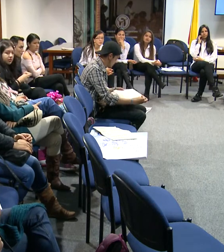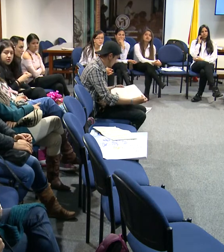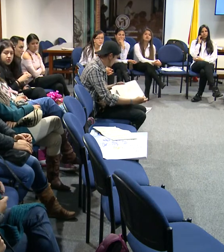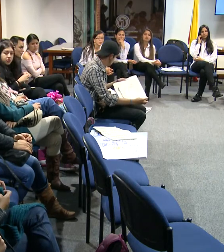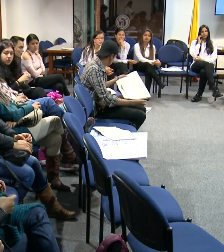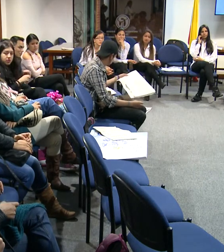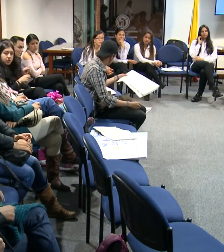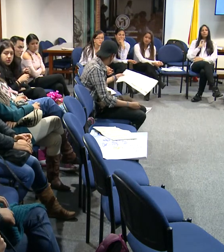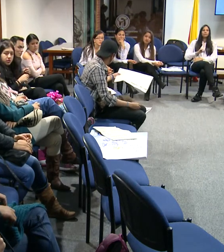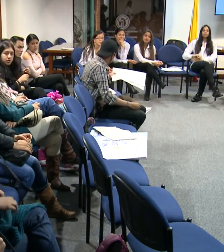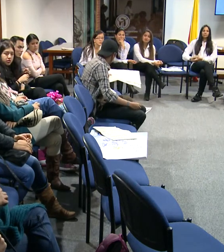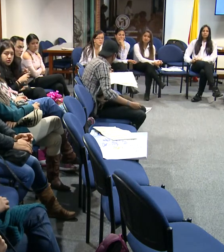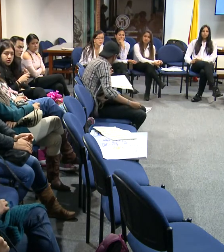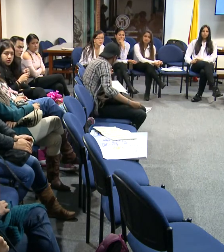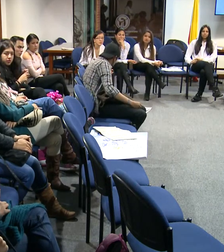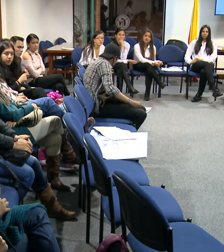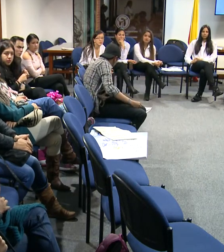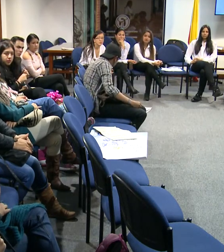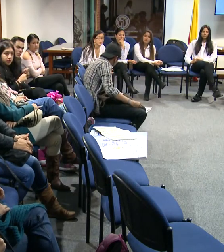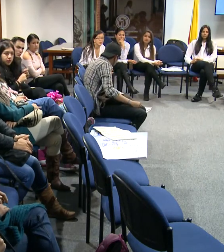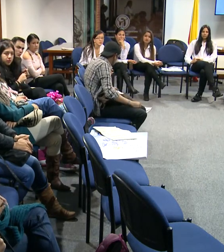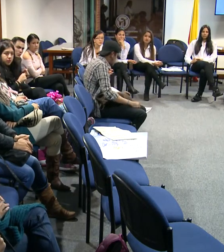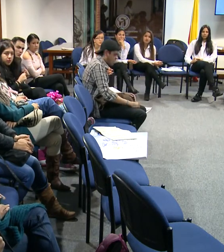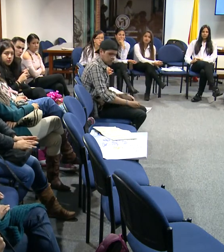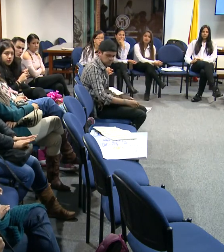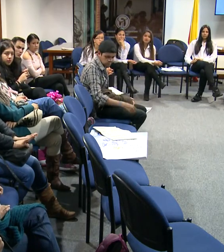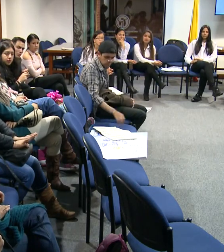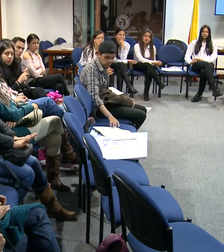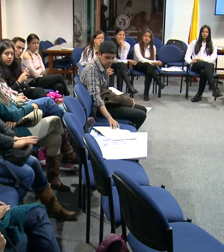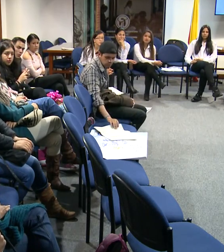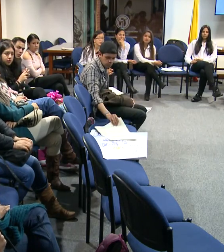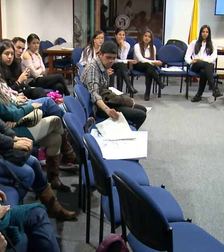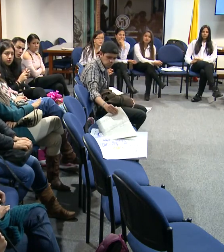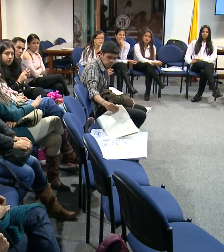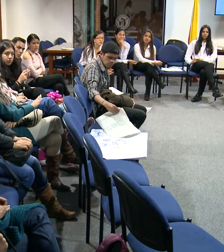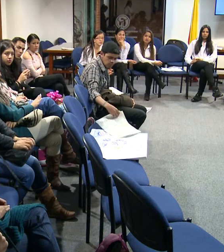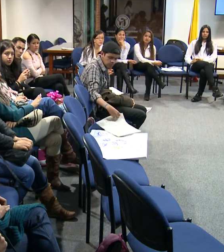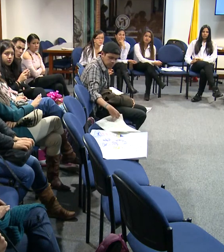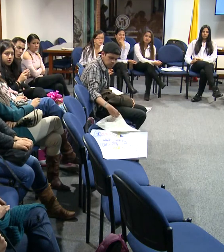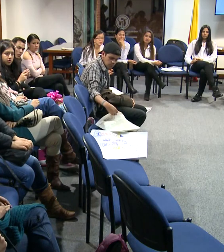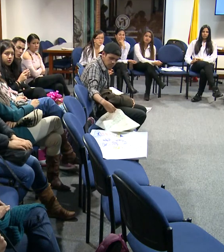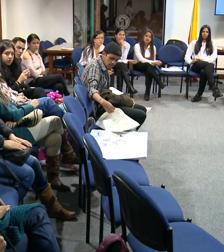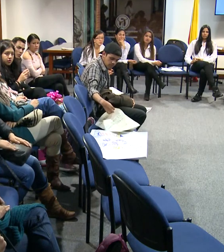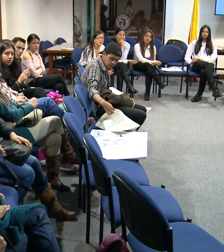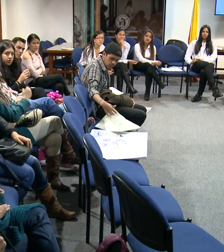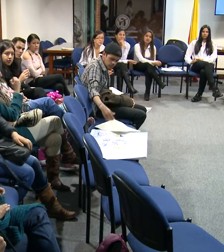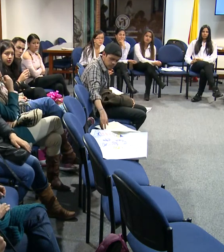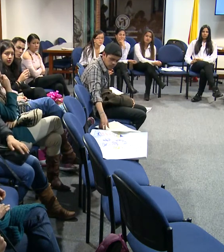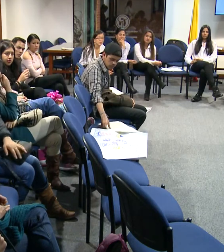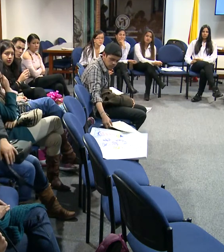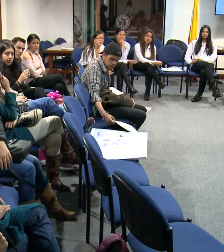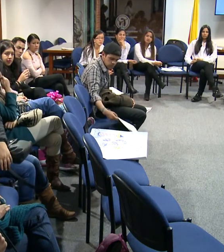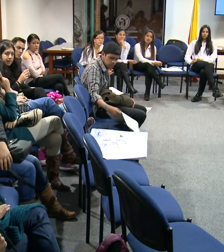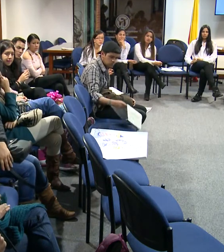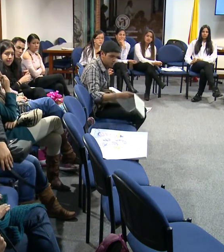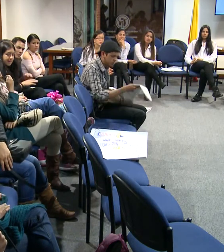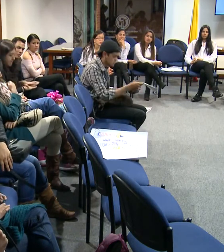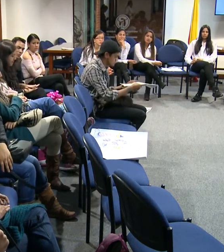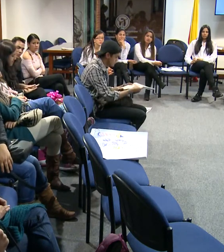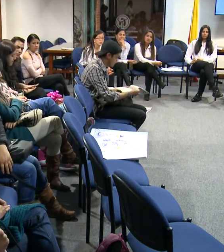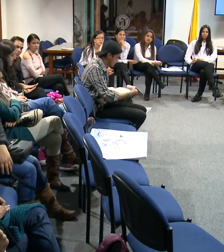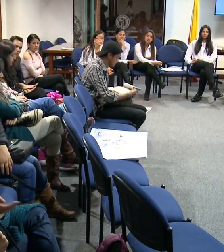hablando de astronomía. ¿Sí? Están ubicadas claramente dentro de las ciencias. ¿Qué del trabajo de didáctica con las ciencias retoman